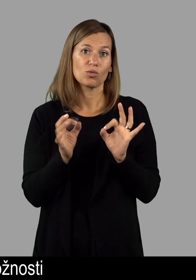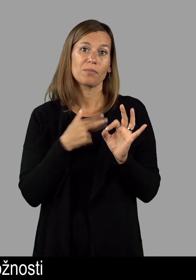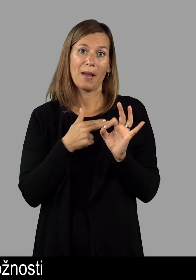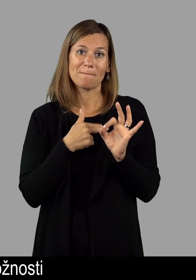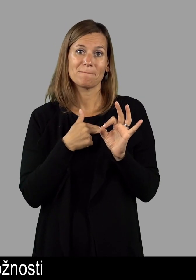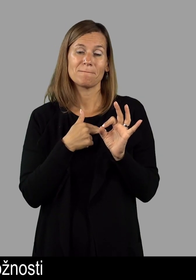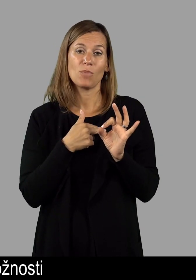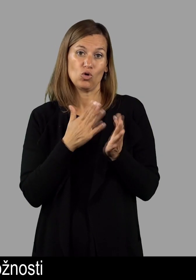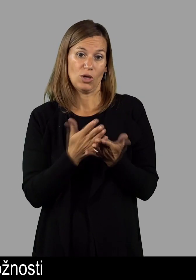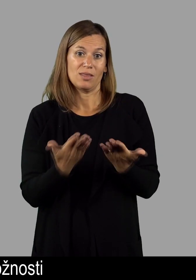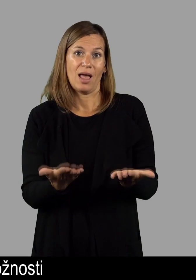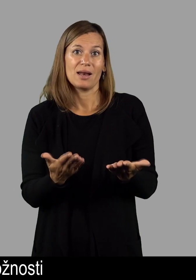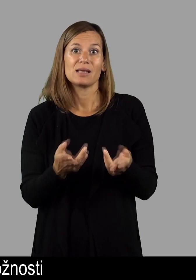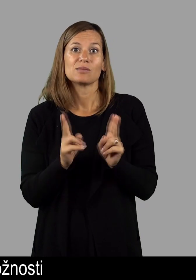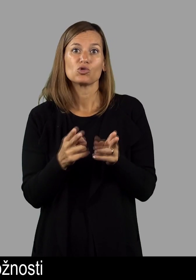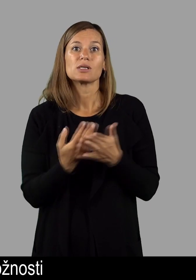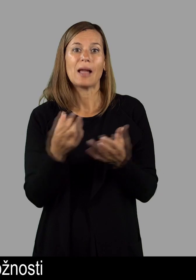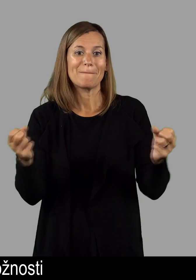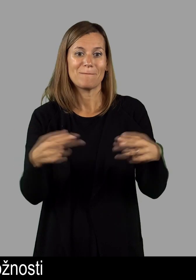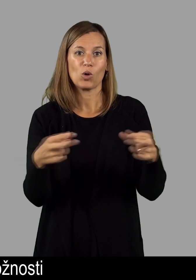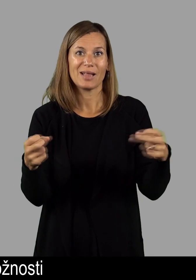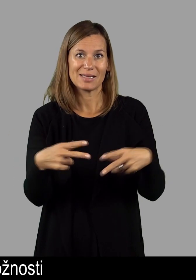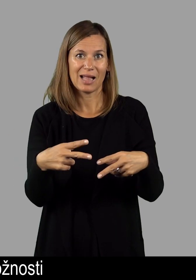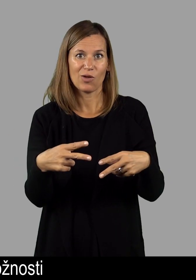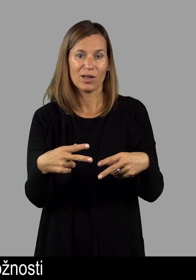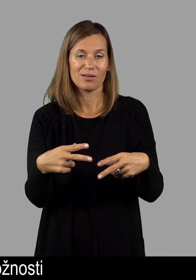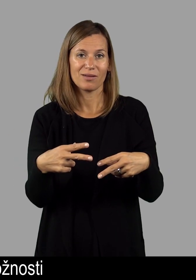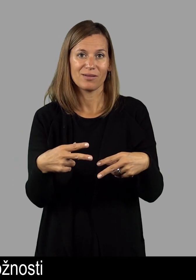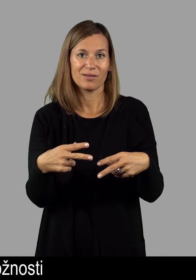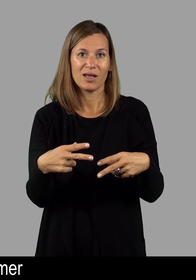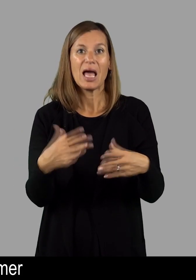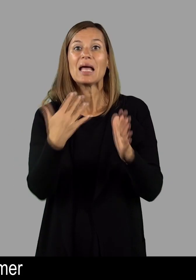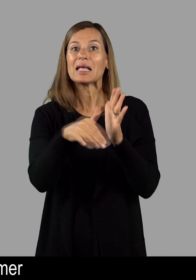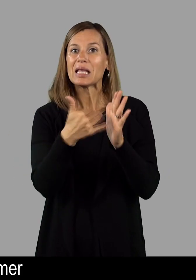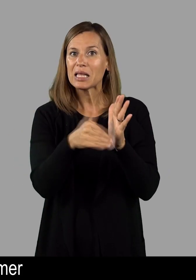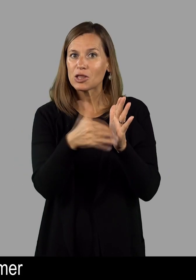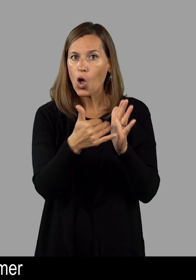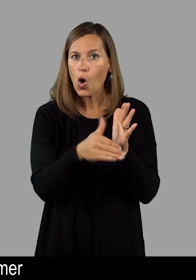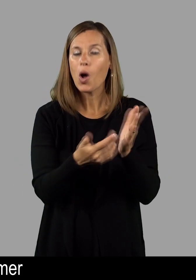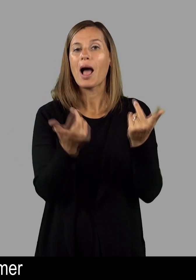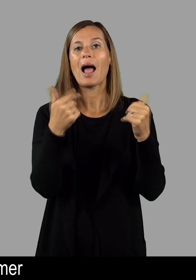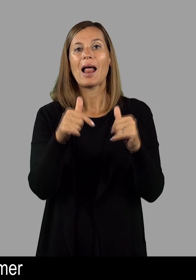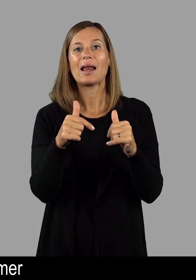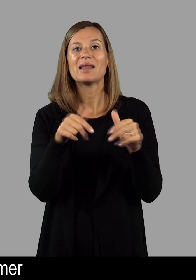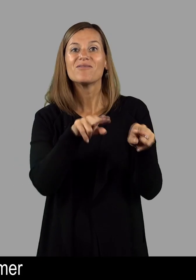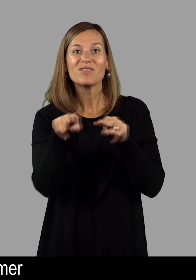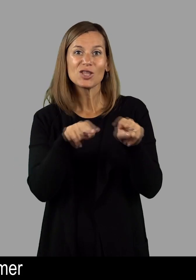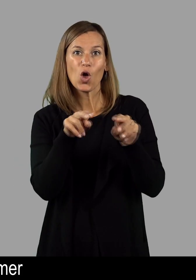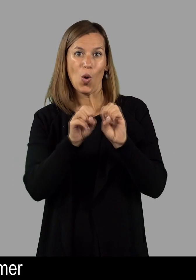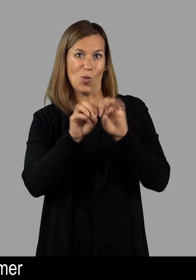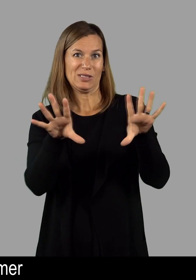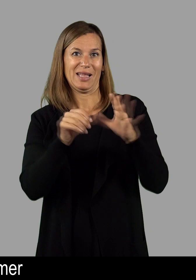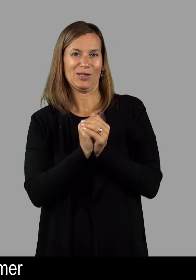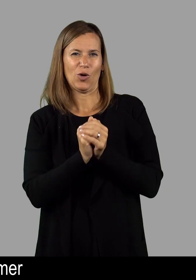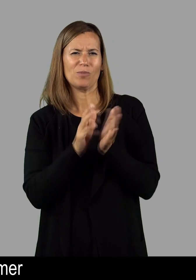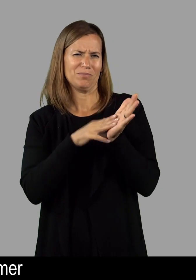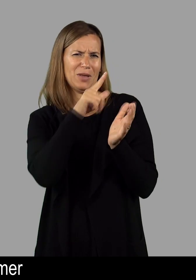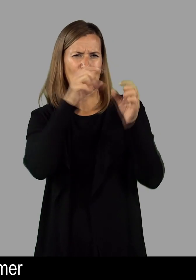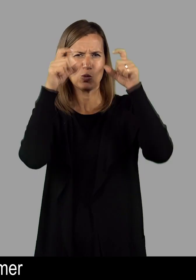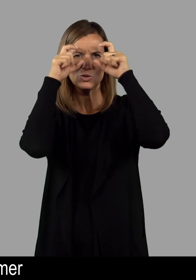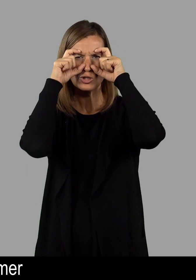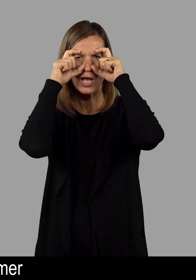Vsekakor imamo že danes možnosti za podnaslavljanje kinopredstav ali videoposnetkov. Na primer s temi očali